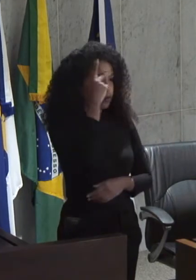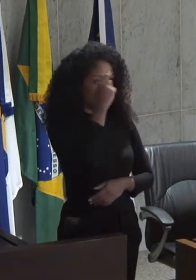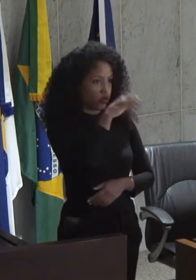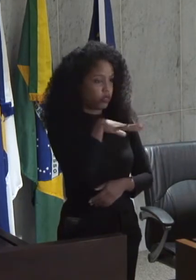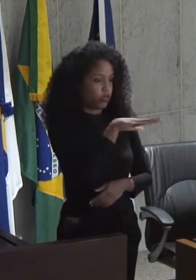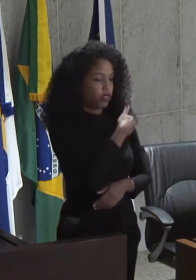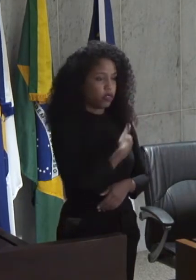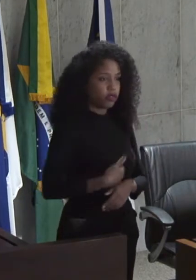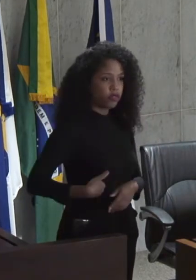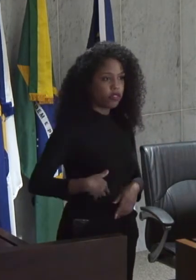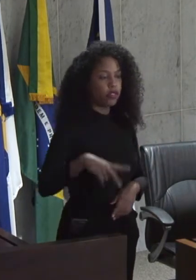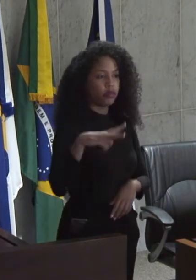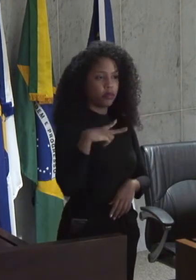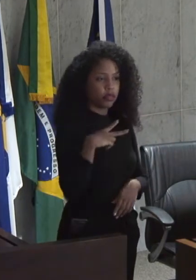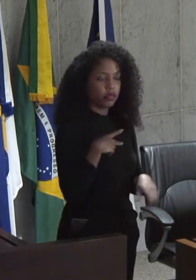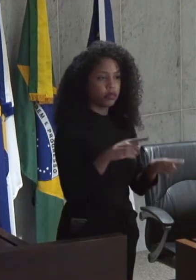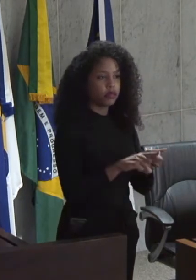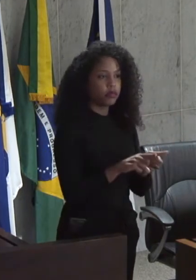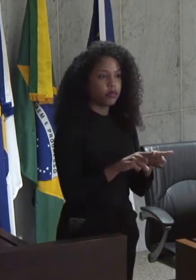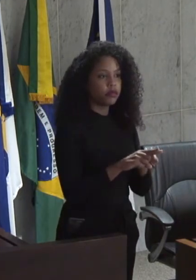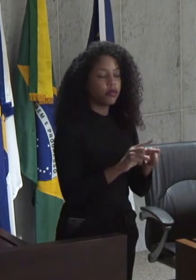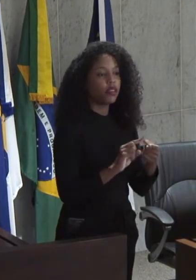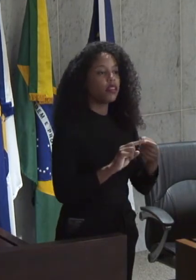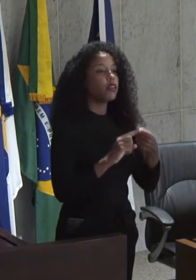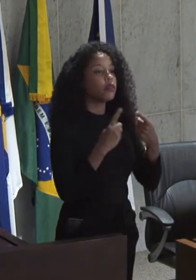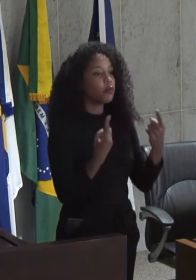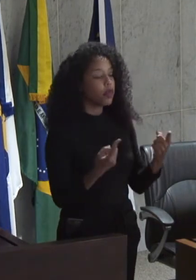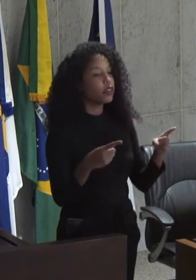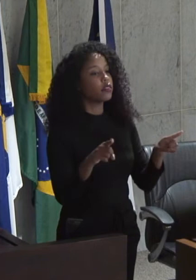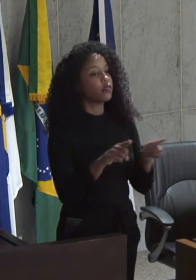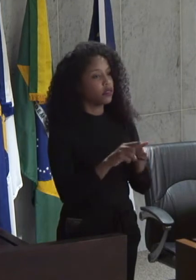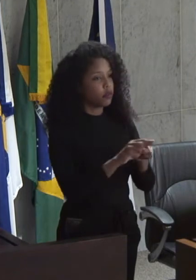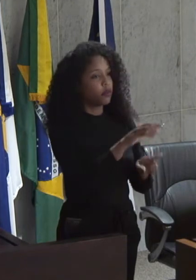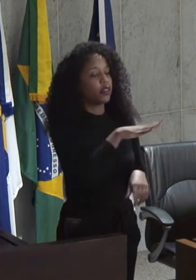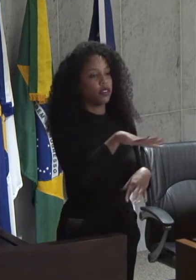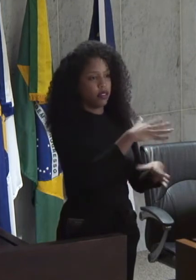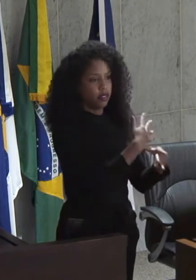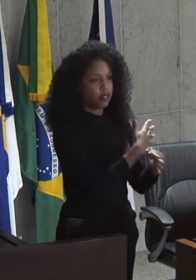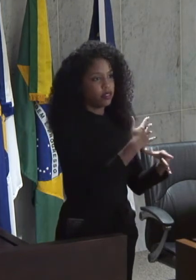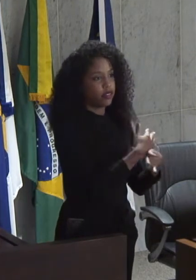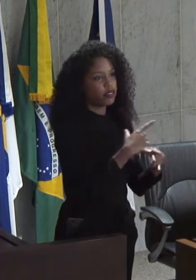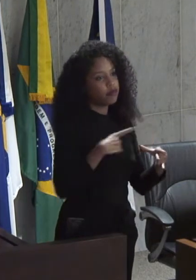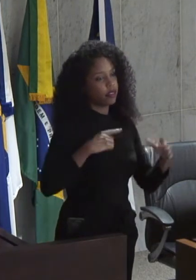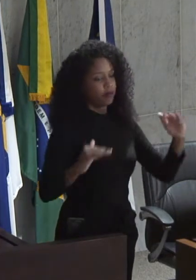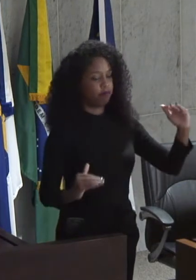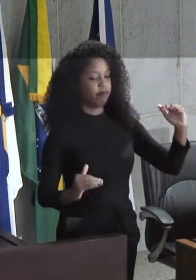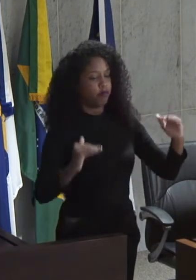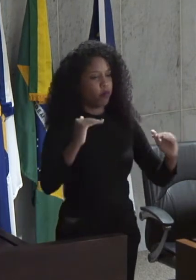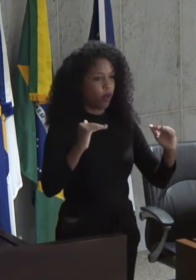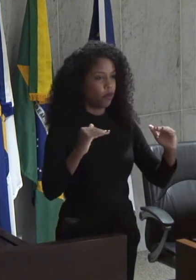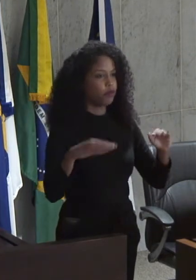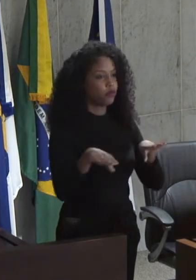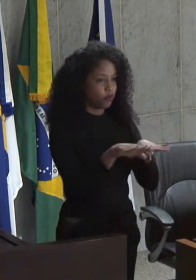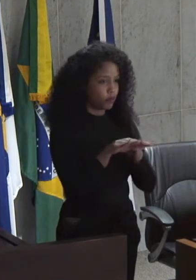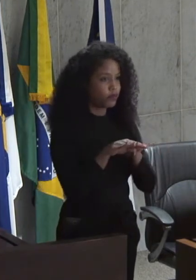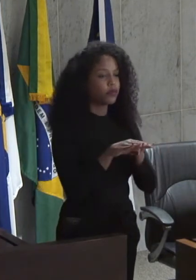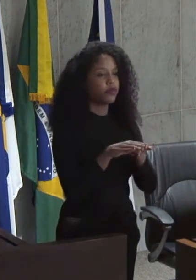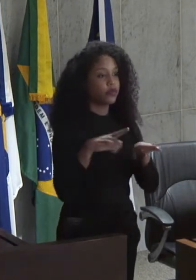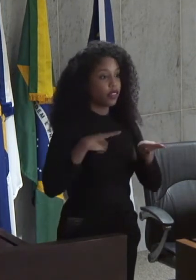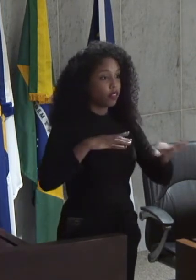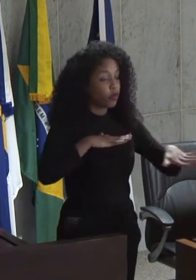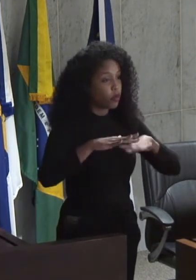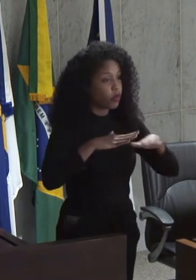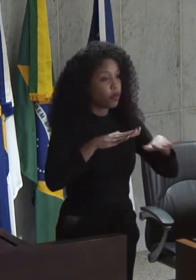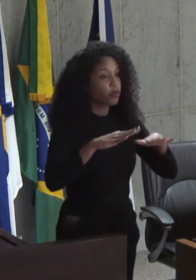público, né, mas também que eram da área urbana. Então, esse foi um ensaio feito, uma mobilização feita, uma